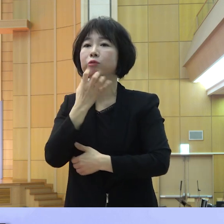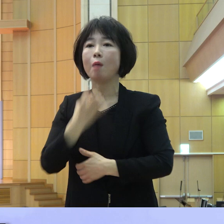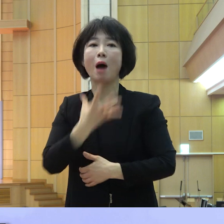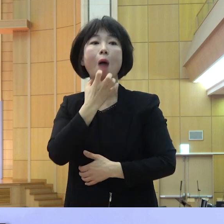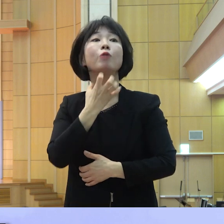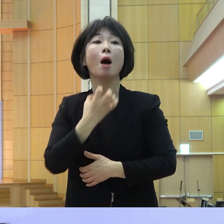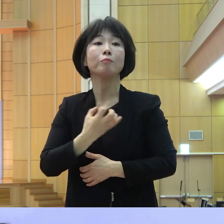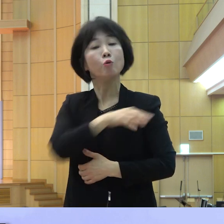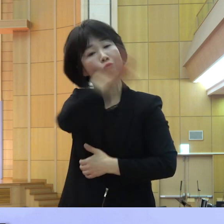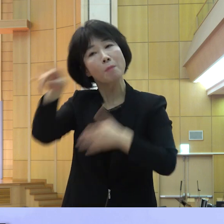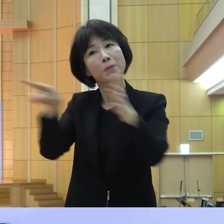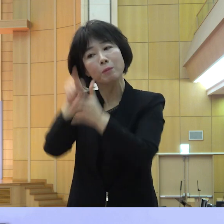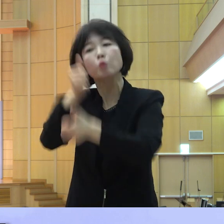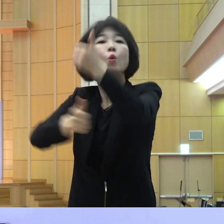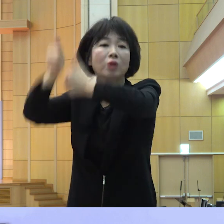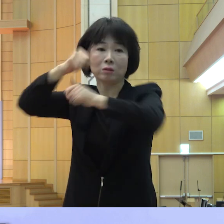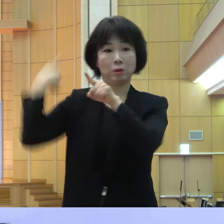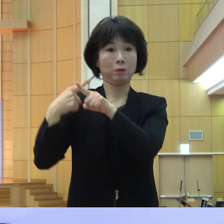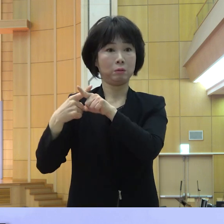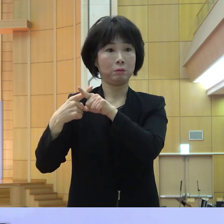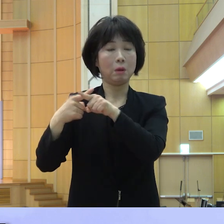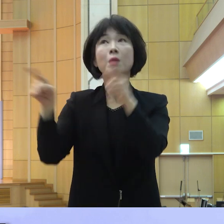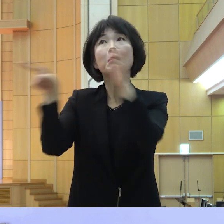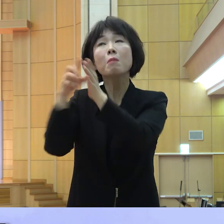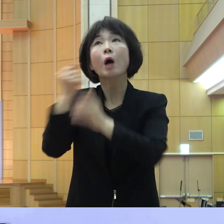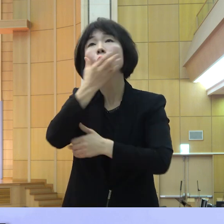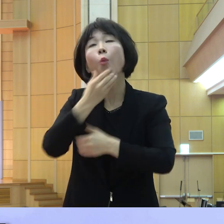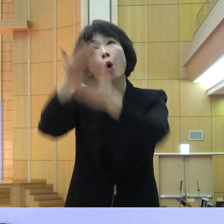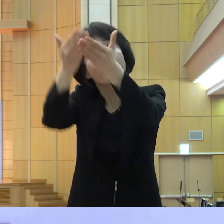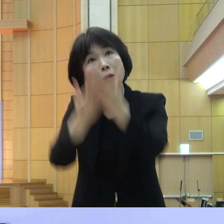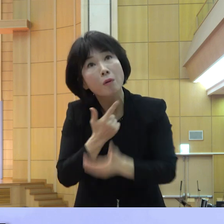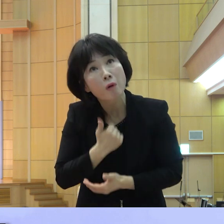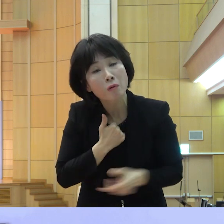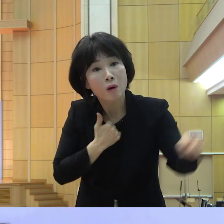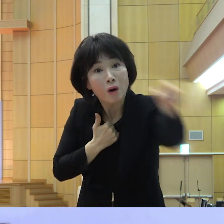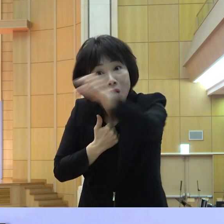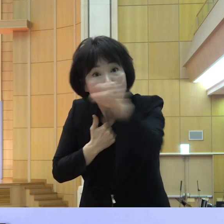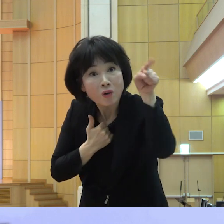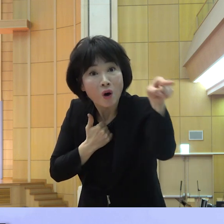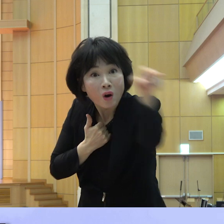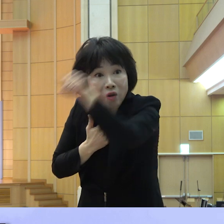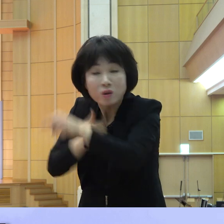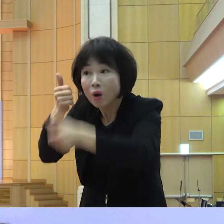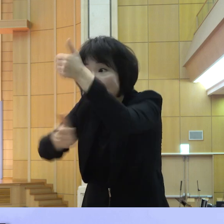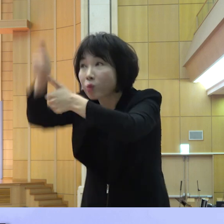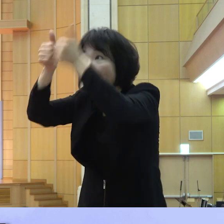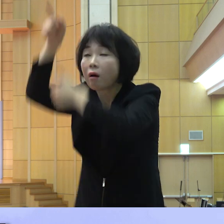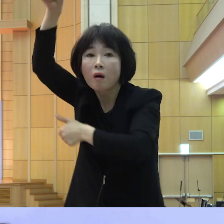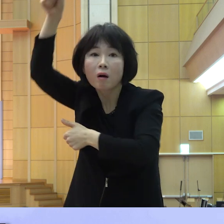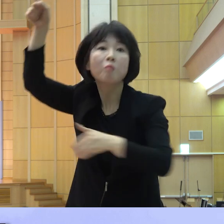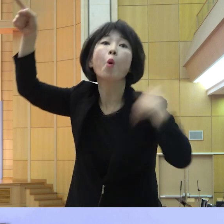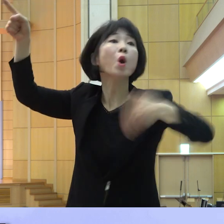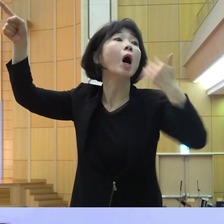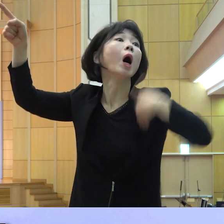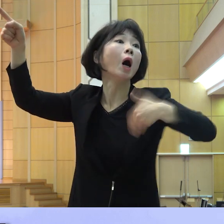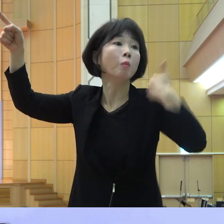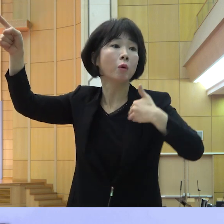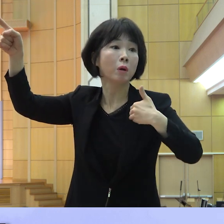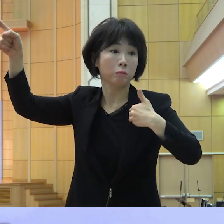조상이죠. 그렇게 믿음으로 복을 받았던 너희의 조상들도 알지 못했다는